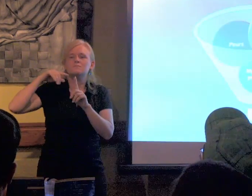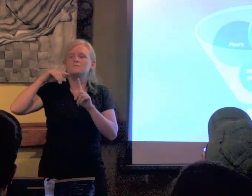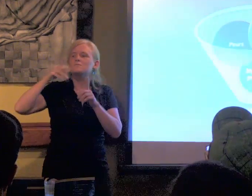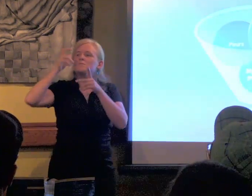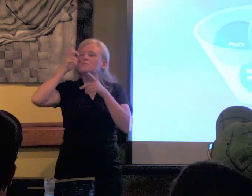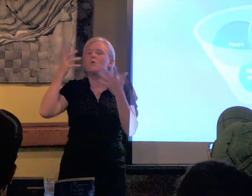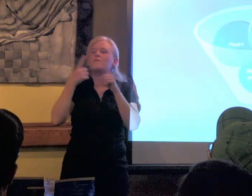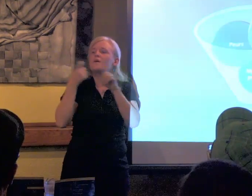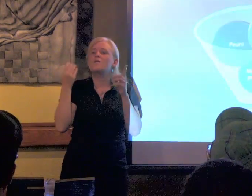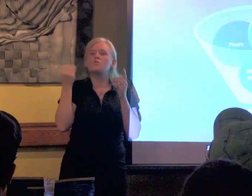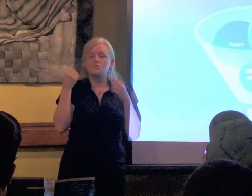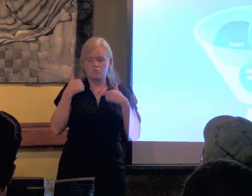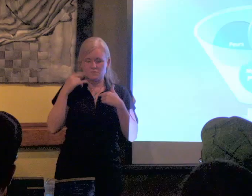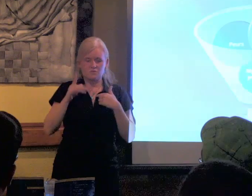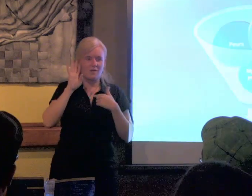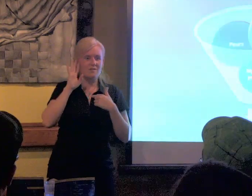OK, c'est bon.